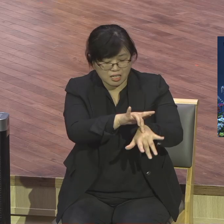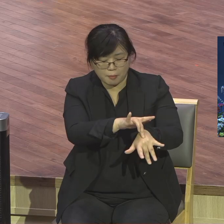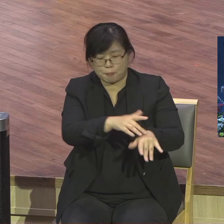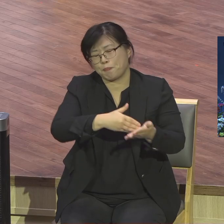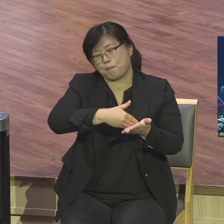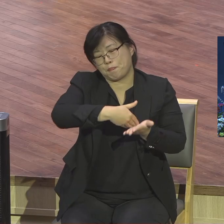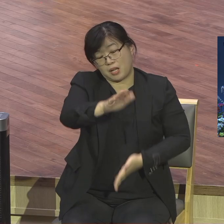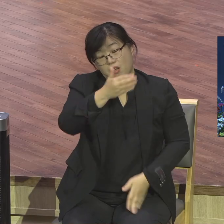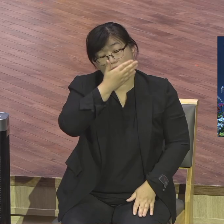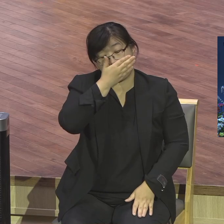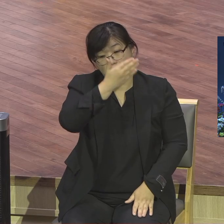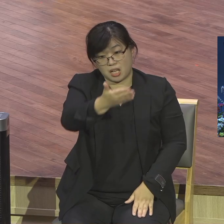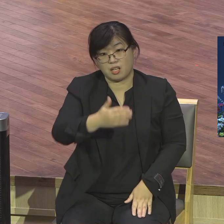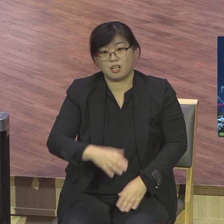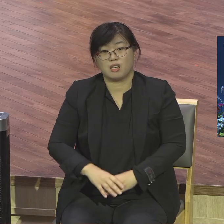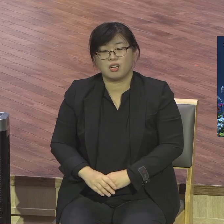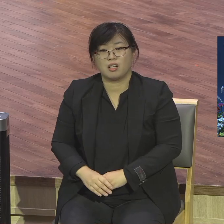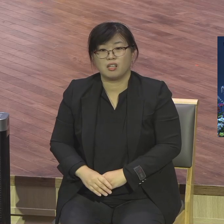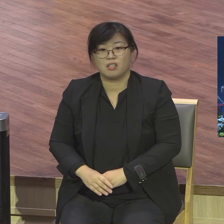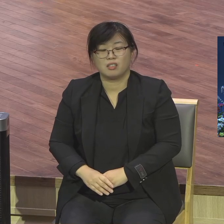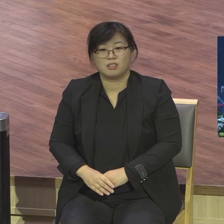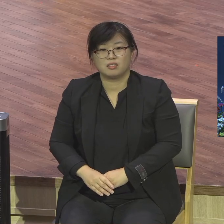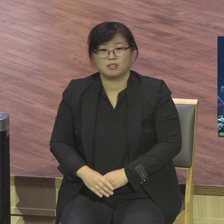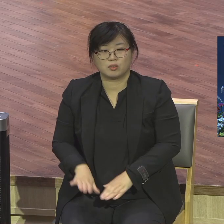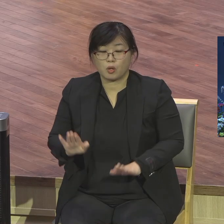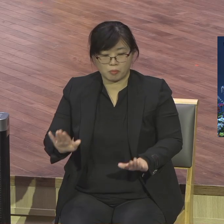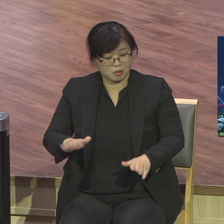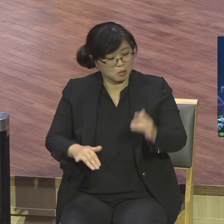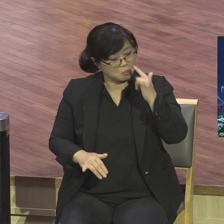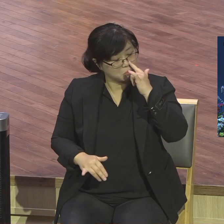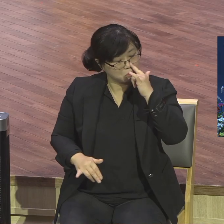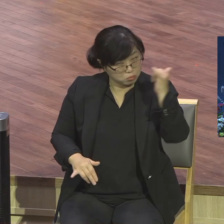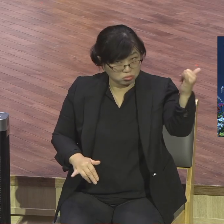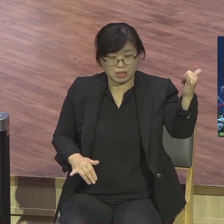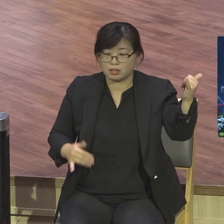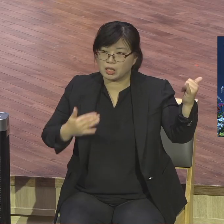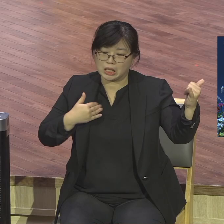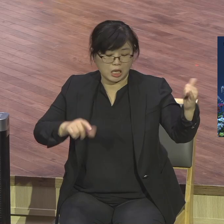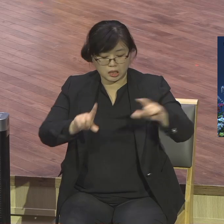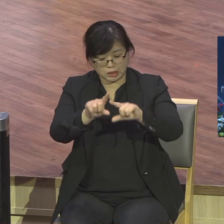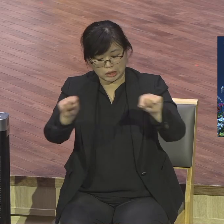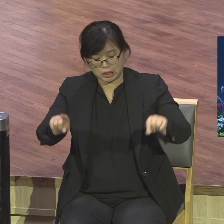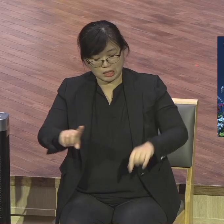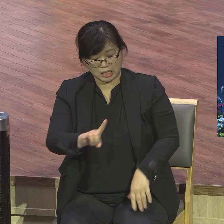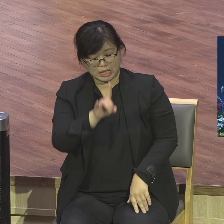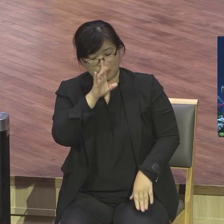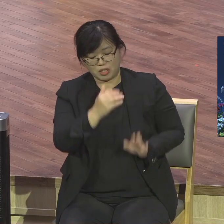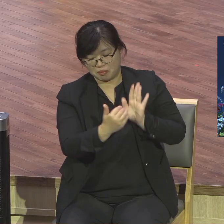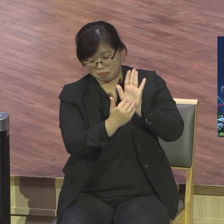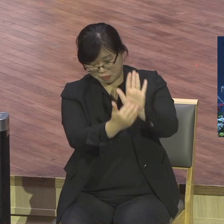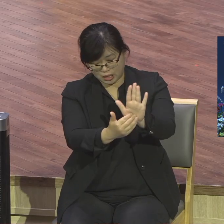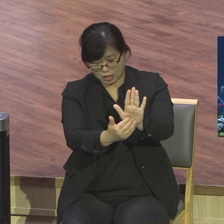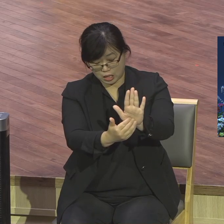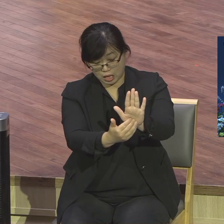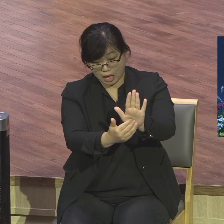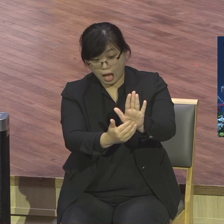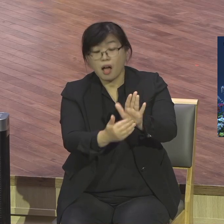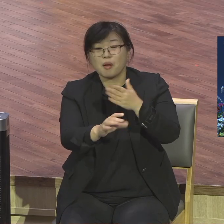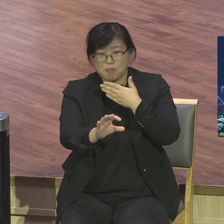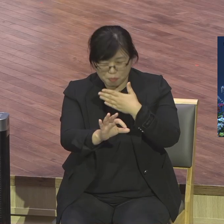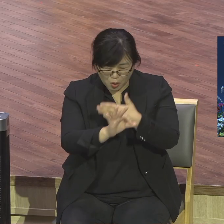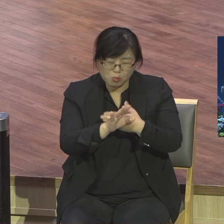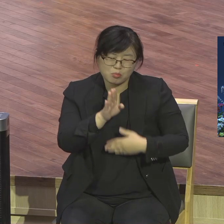발악을 부모가 형제가 발악을 해요 여러분 죽이니 살리니 발악을 합니다 발악하는데 그런데